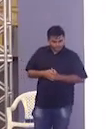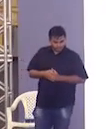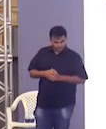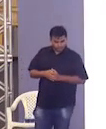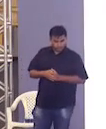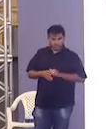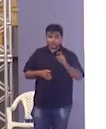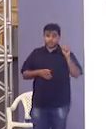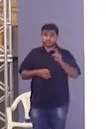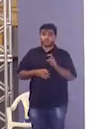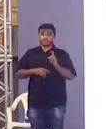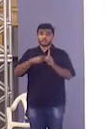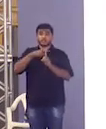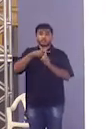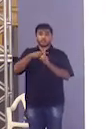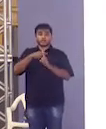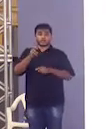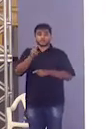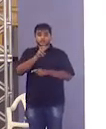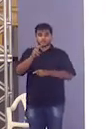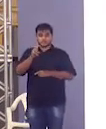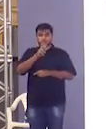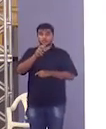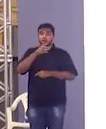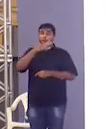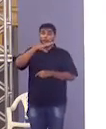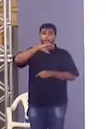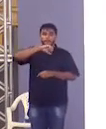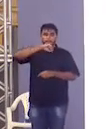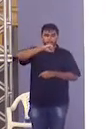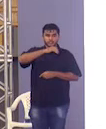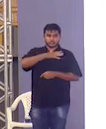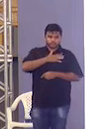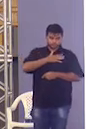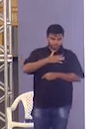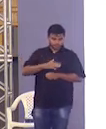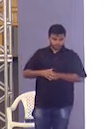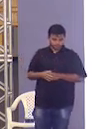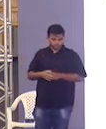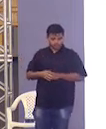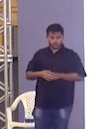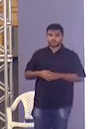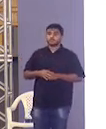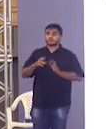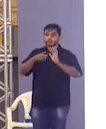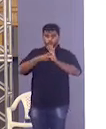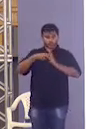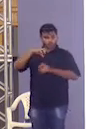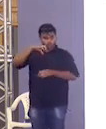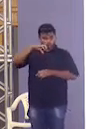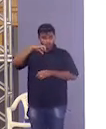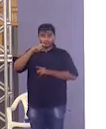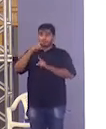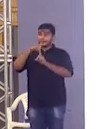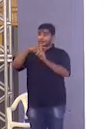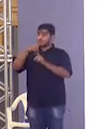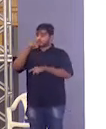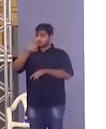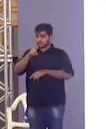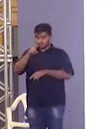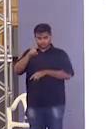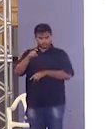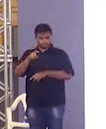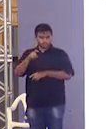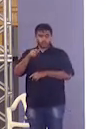X mais 55 é a idade do pai, 9 mais X é o primeiro filho, 11 mais X